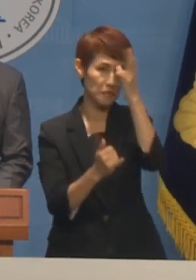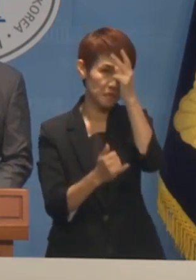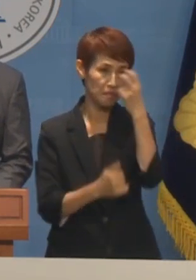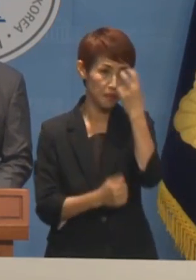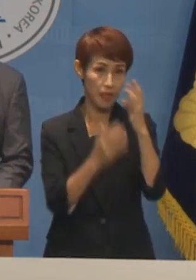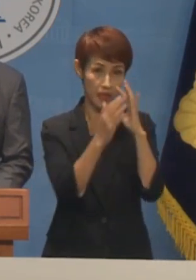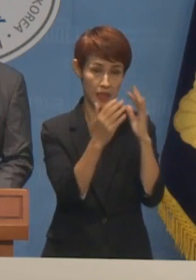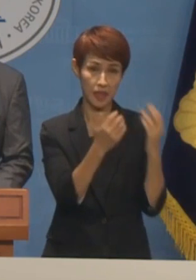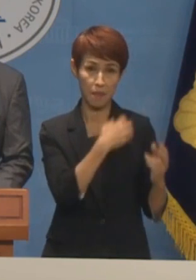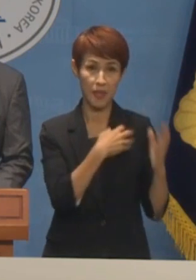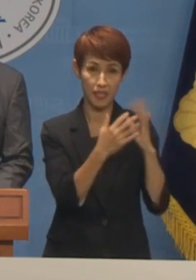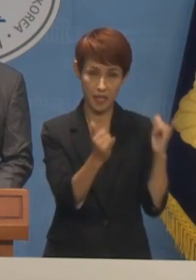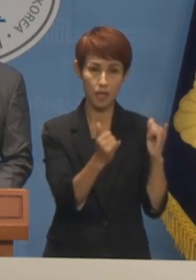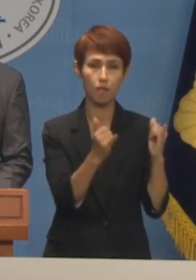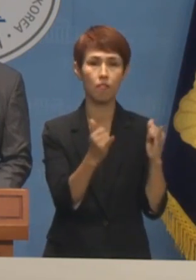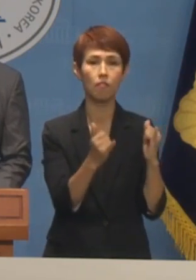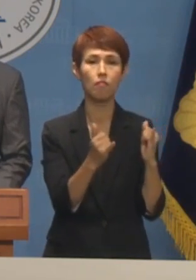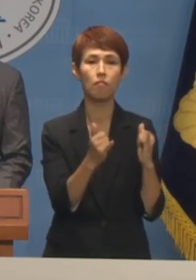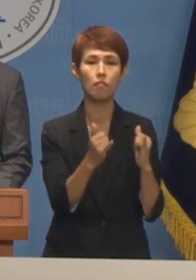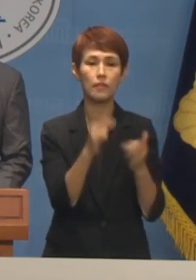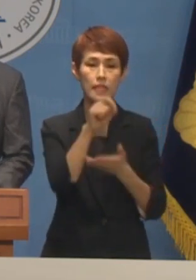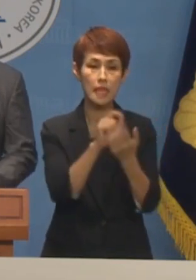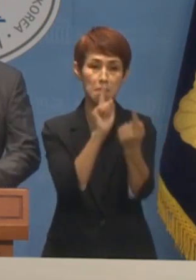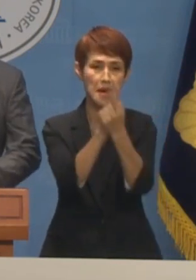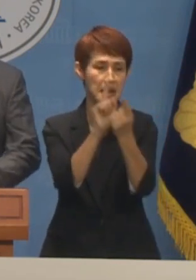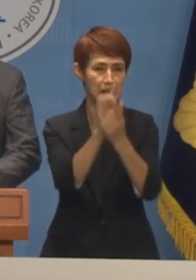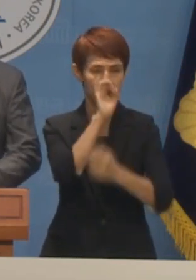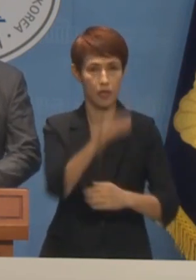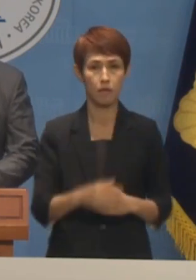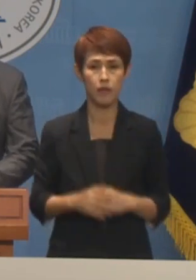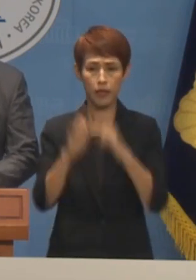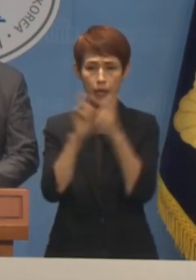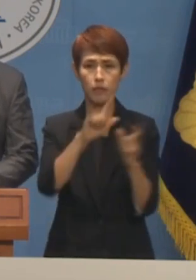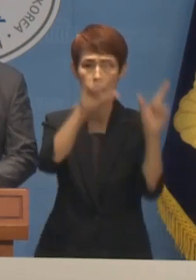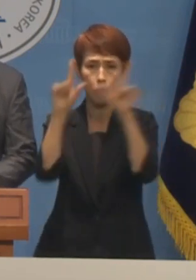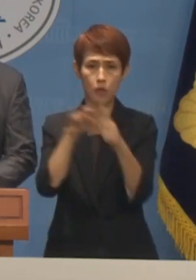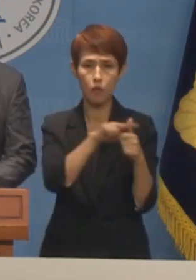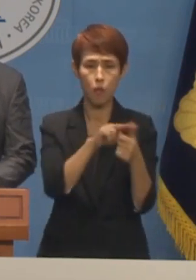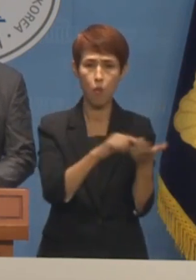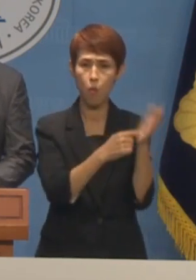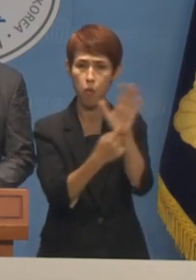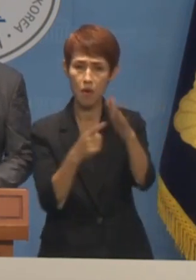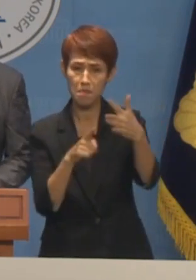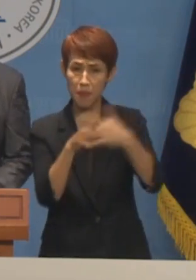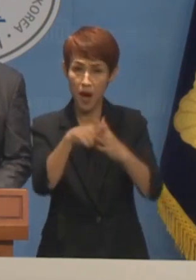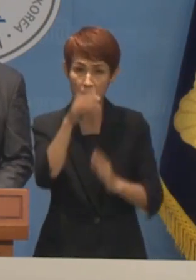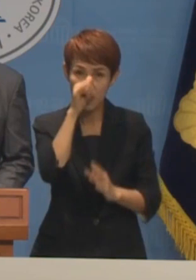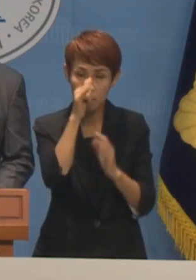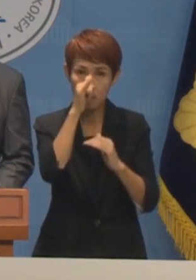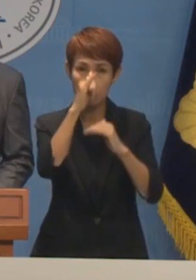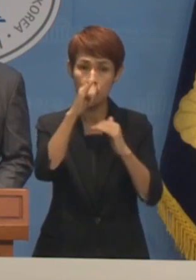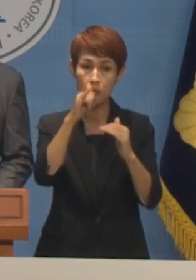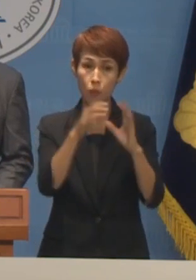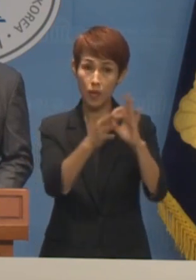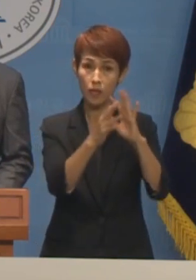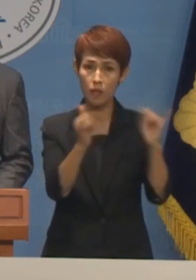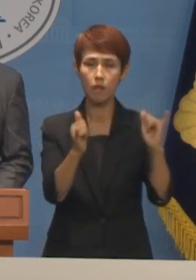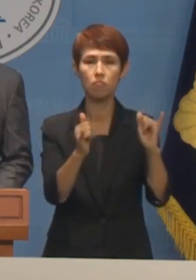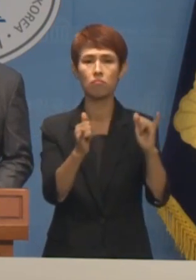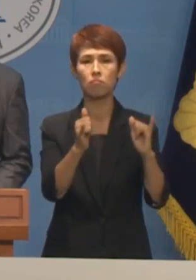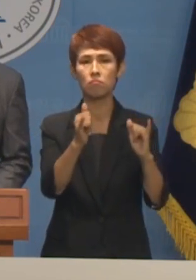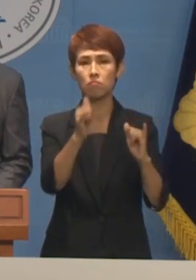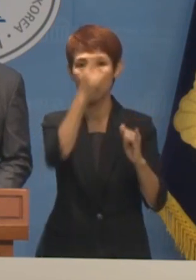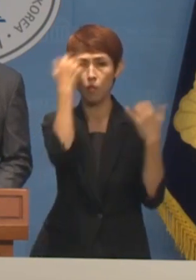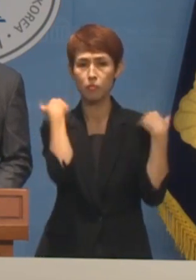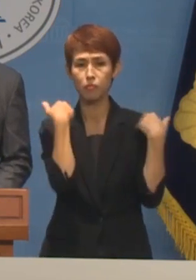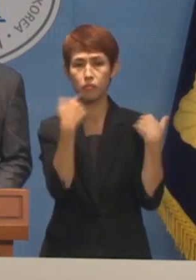개별적인 언론 접촉을 금지했습니다. 사생활, 개인정보가 공개 유출된 사건 관계인에게 국가가 이를